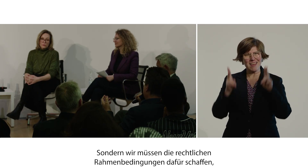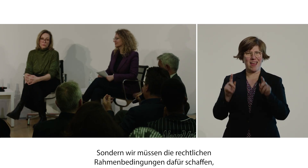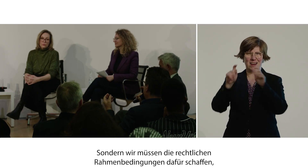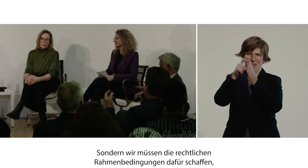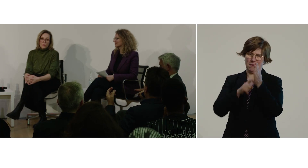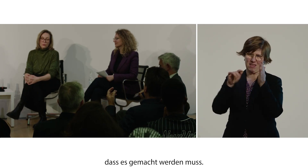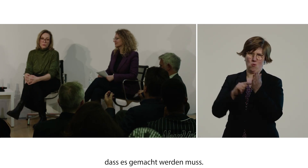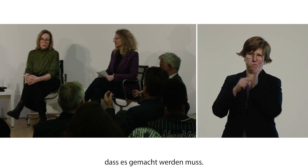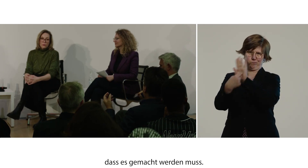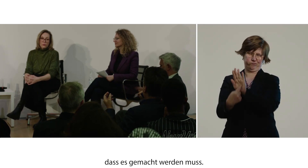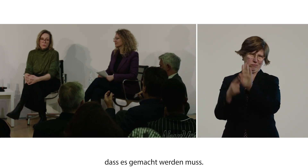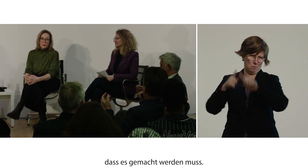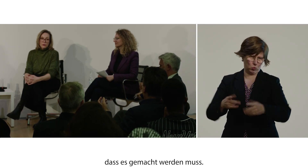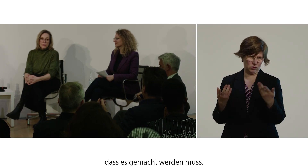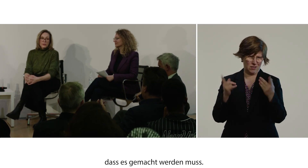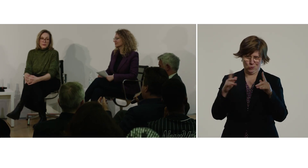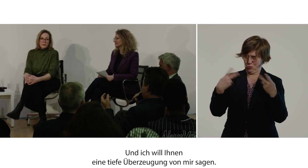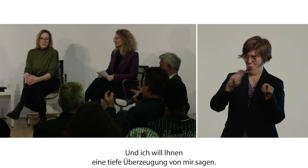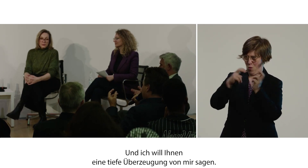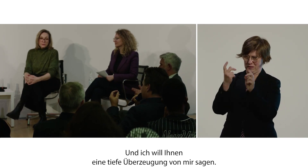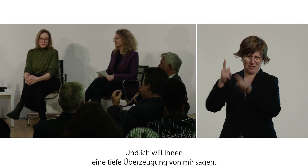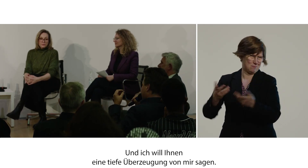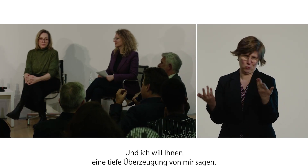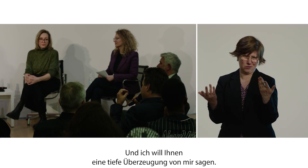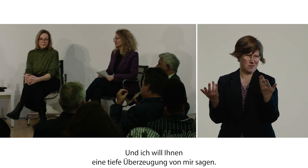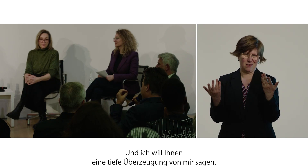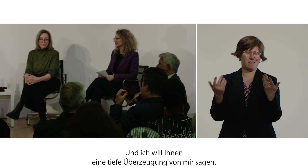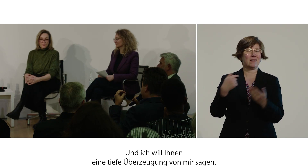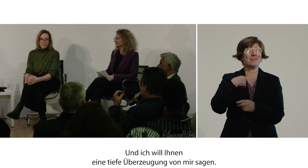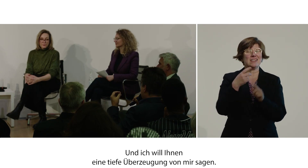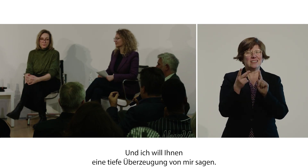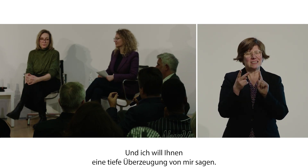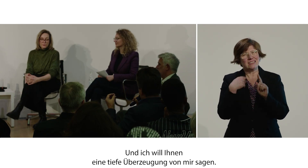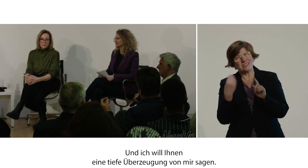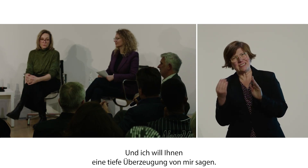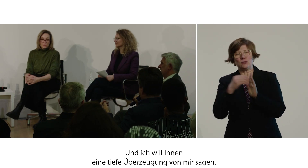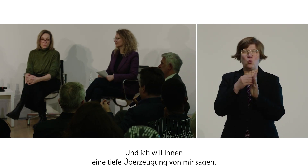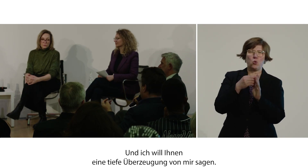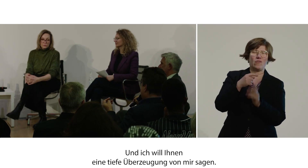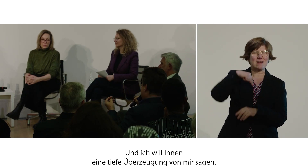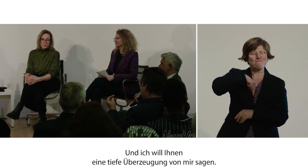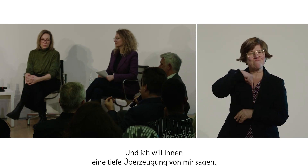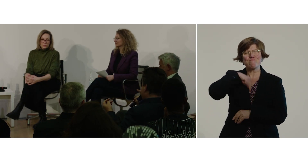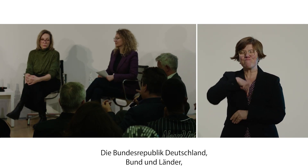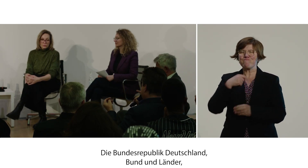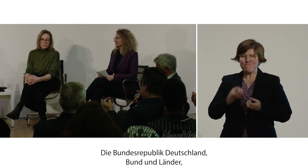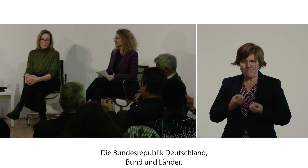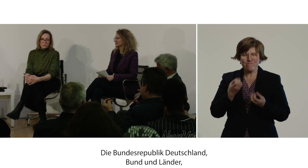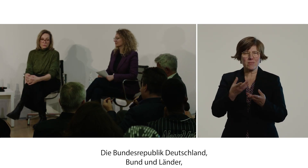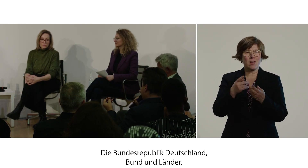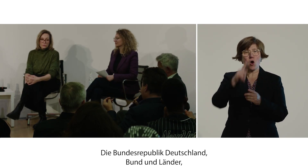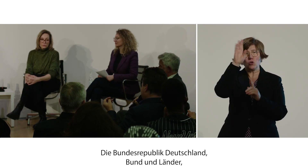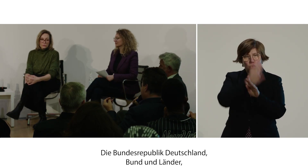dafür schaffen, dass es gemacht werden muss. Und ich will Ihnen eine tiefe Überzeugung von mir sagen, die